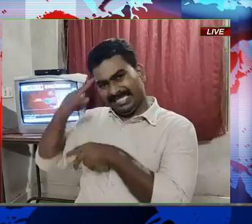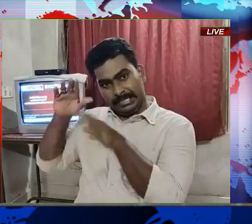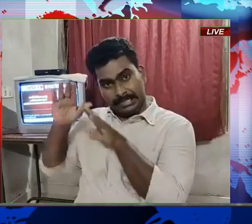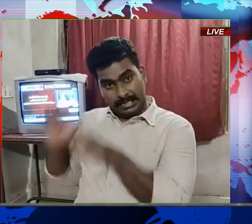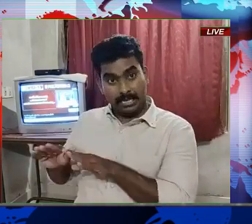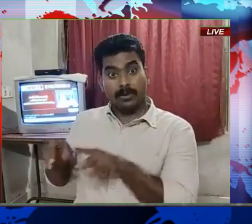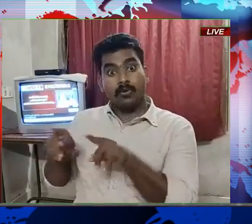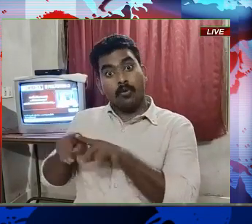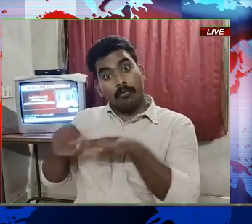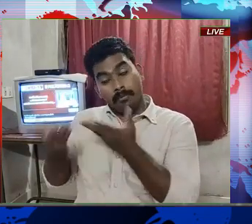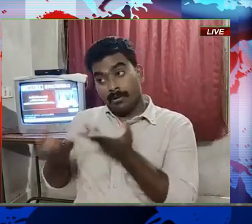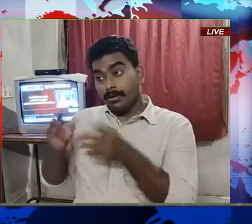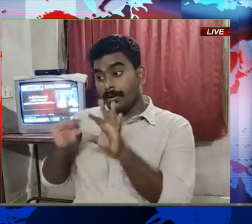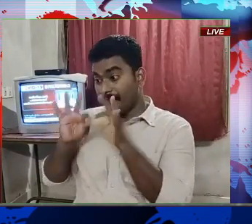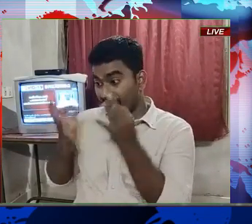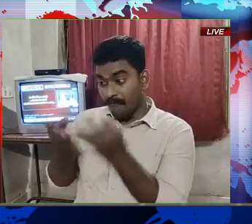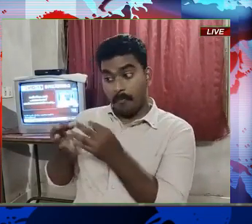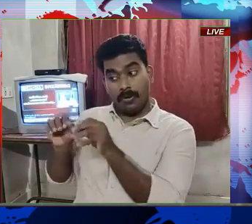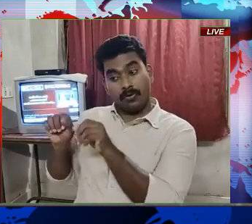അപൂർവം ചിലർ